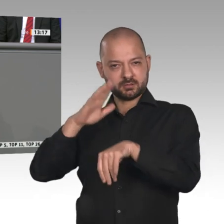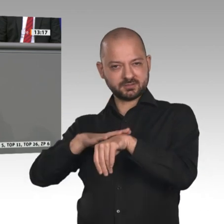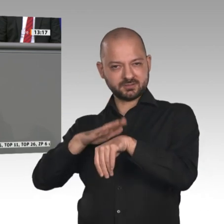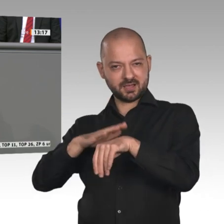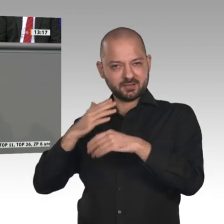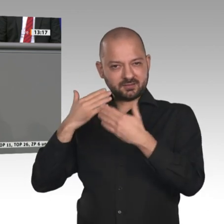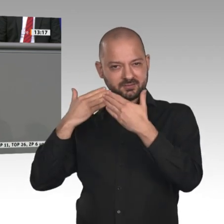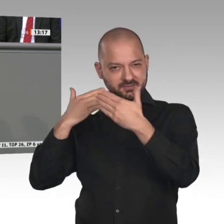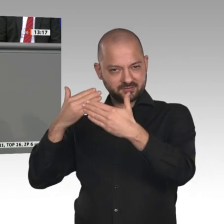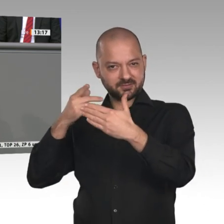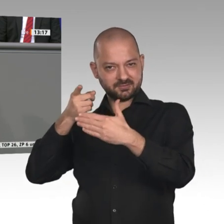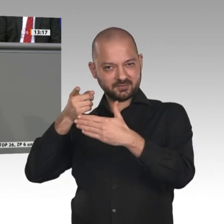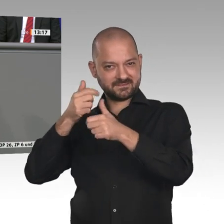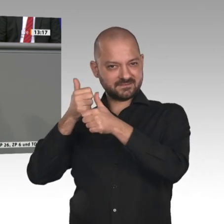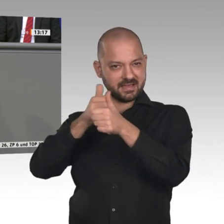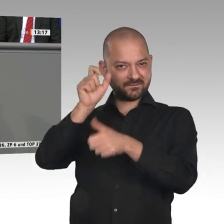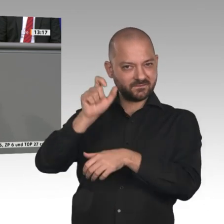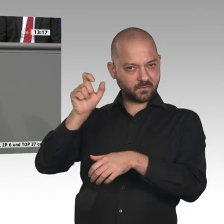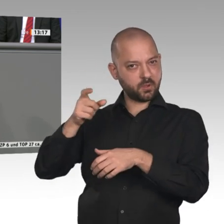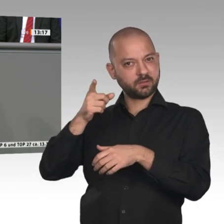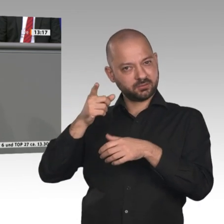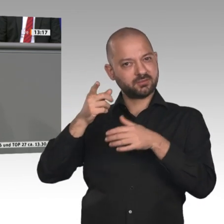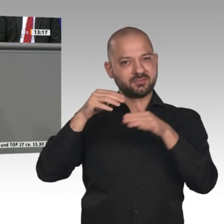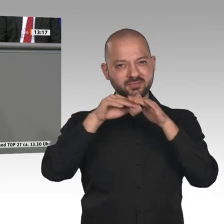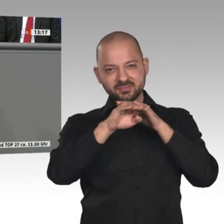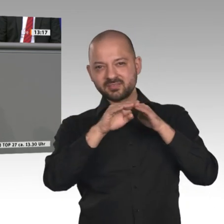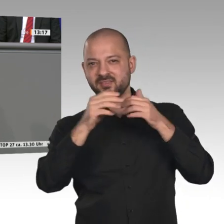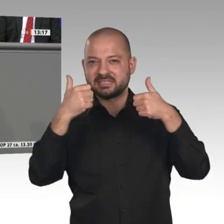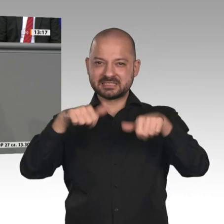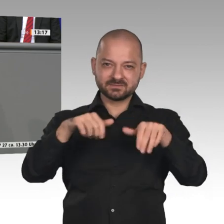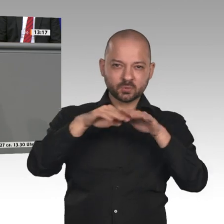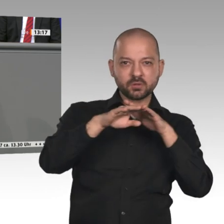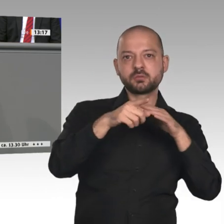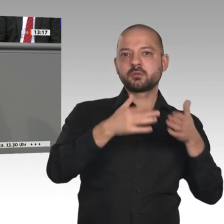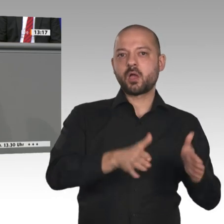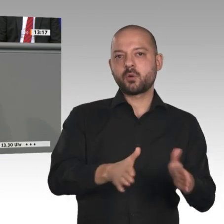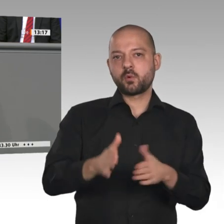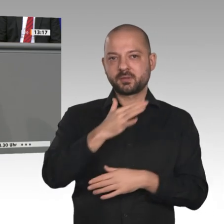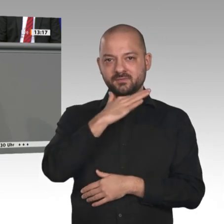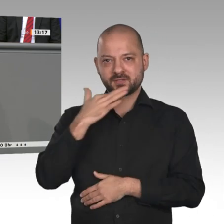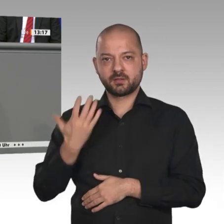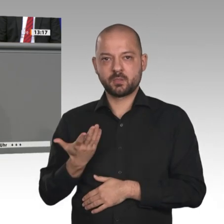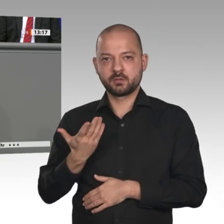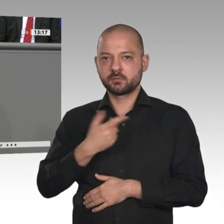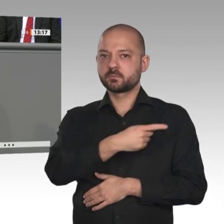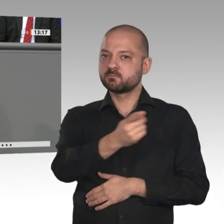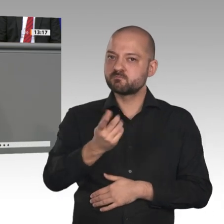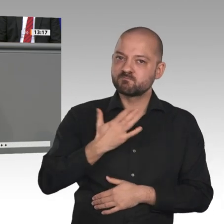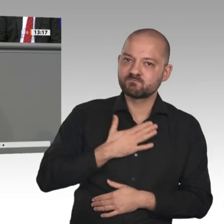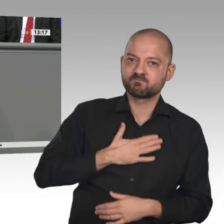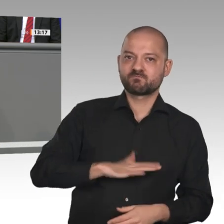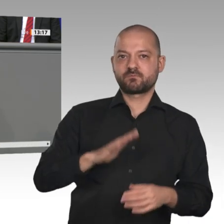werden wollen, sollte Deutschland mit Dankbarkeit erfüllen. Das hat Frau Göring-Eckardt ähnlich heute in ihrer Rede formuliert und ich denke, dem kann